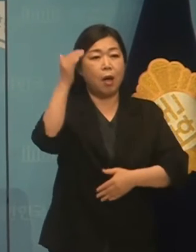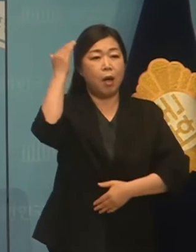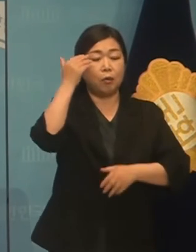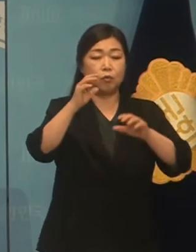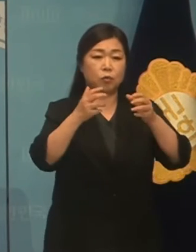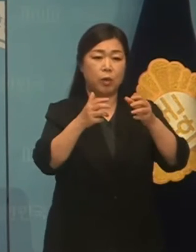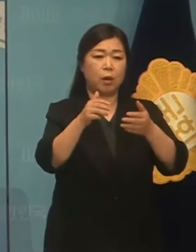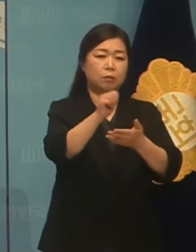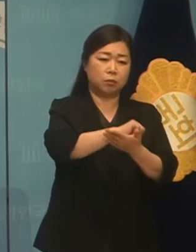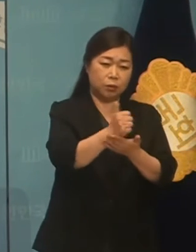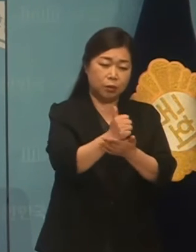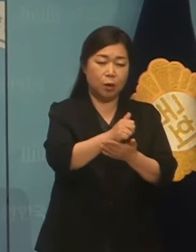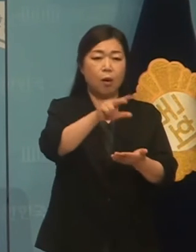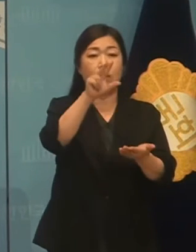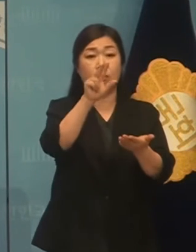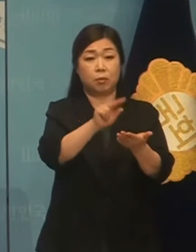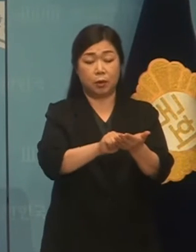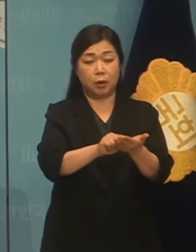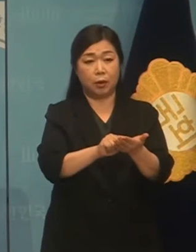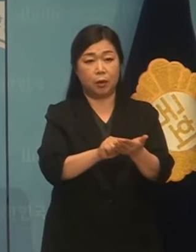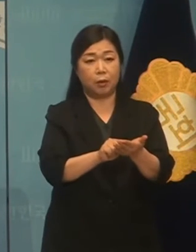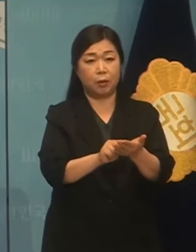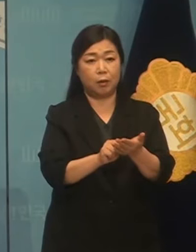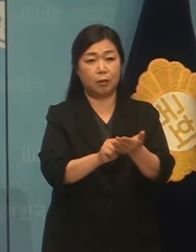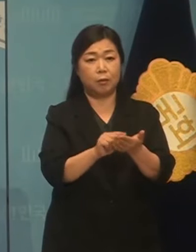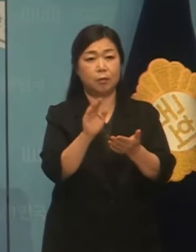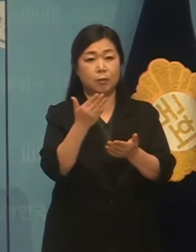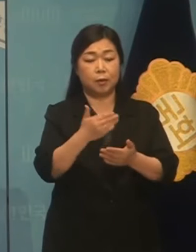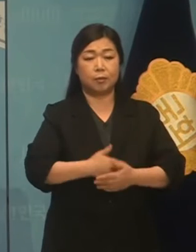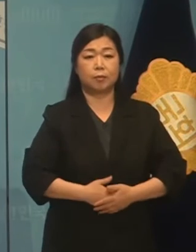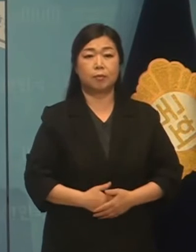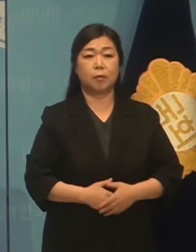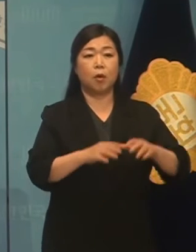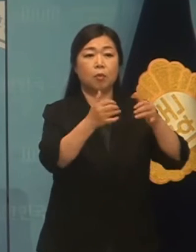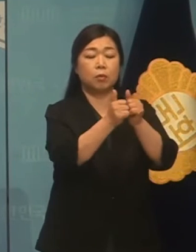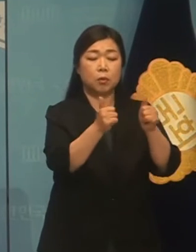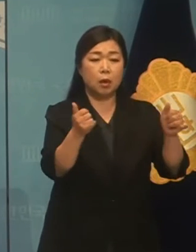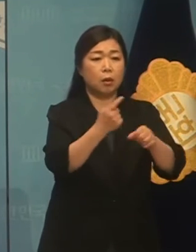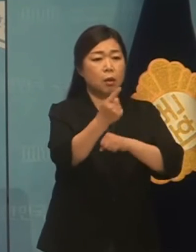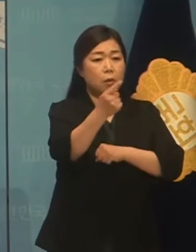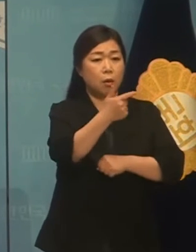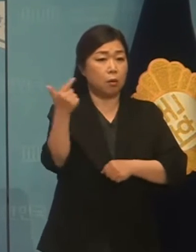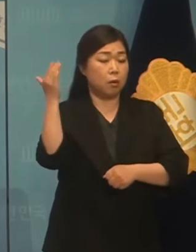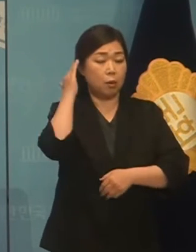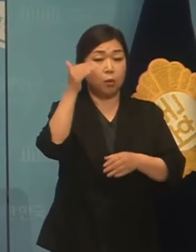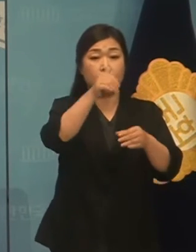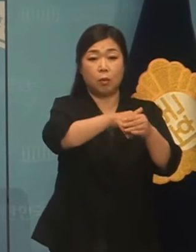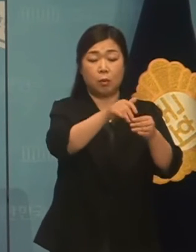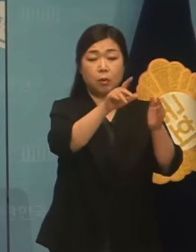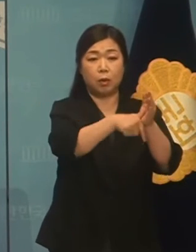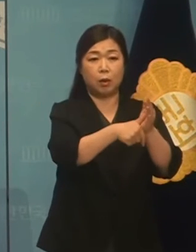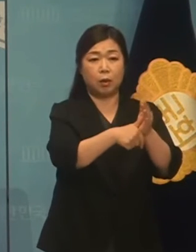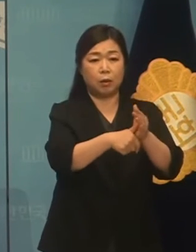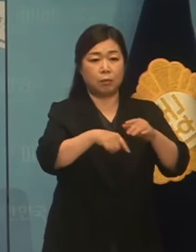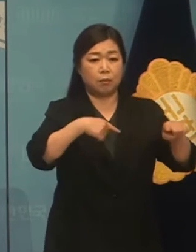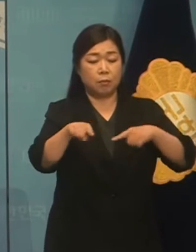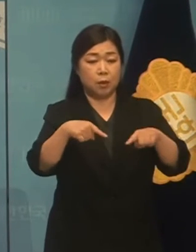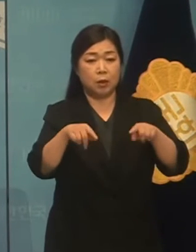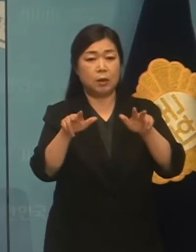걸린 운명의 분수령입니다. 국민은 내년 대선에서 집권 세력을